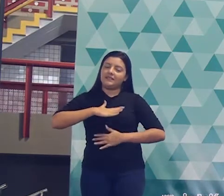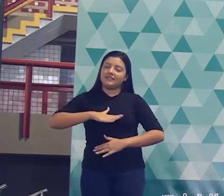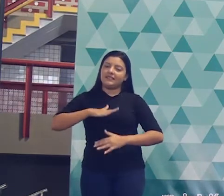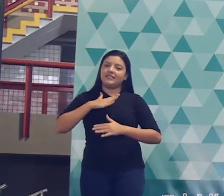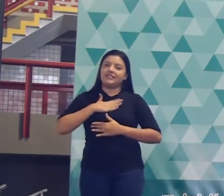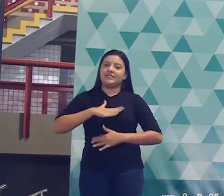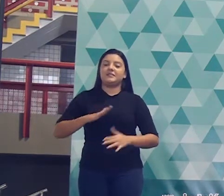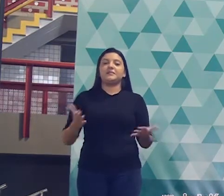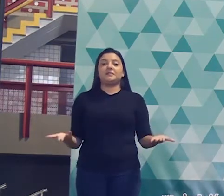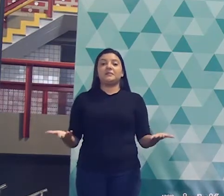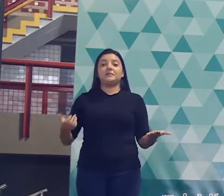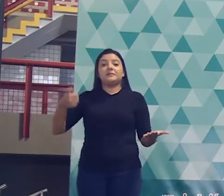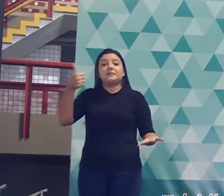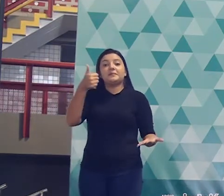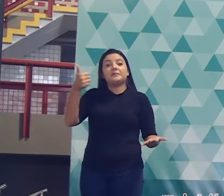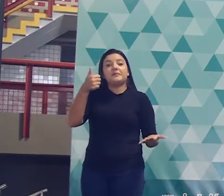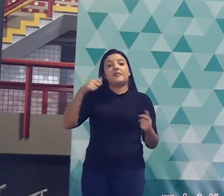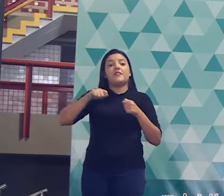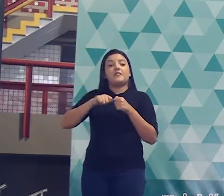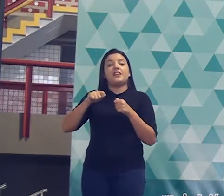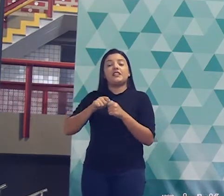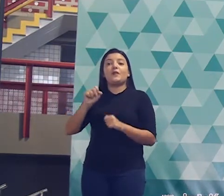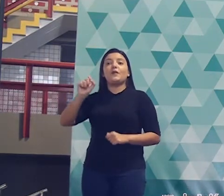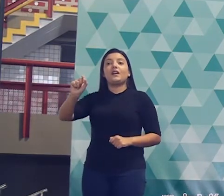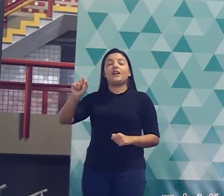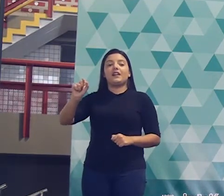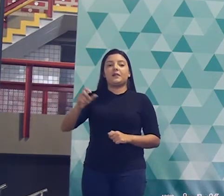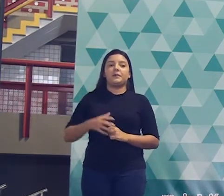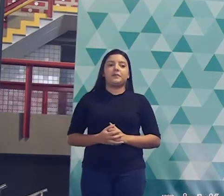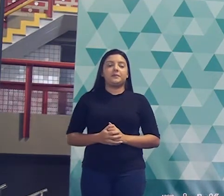calma. Primeira coisa que você vai ter que fazer,